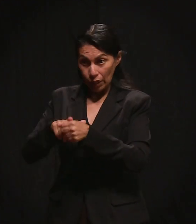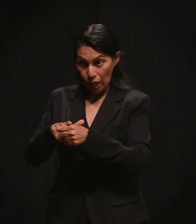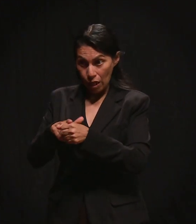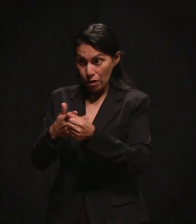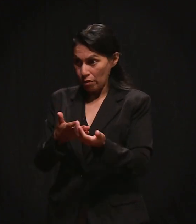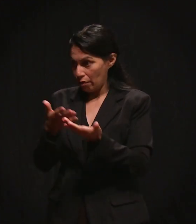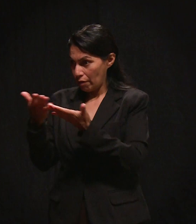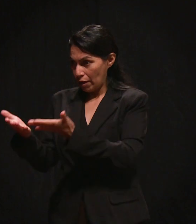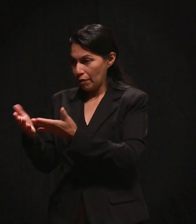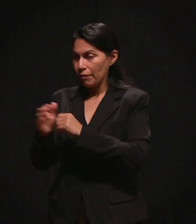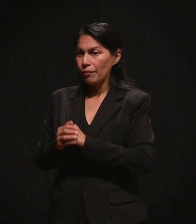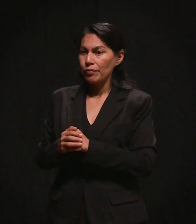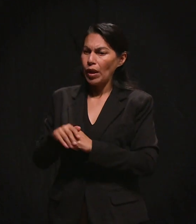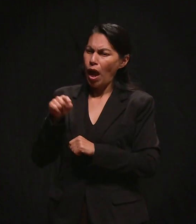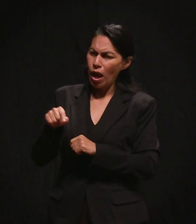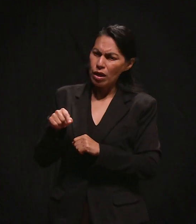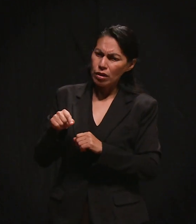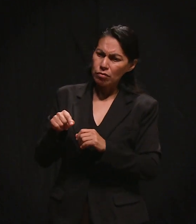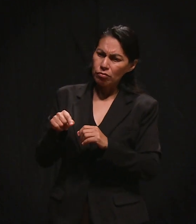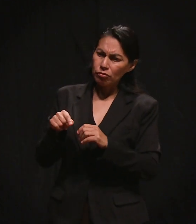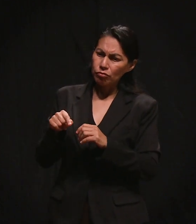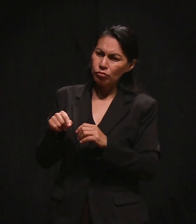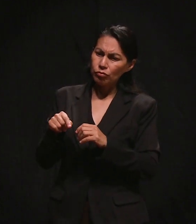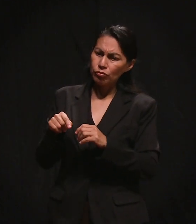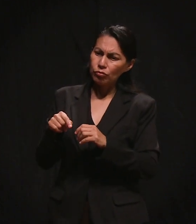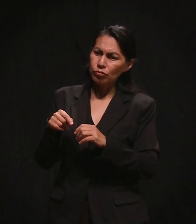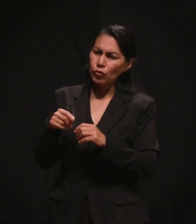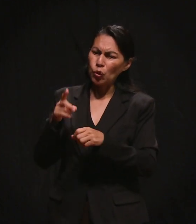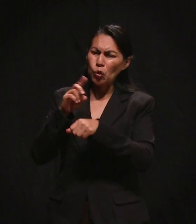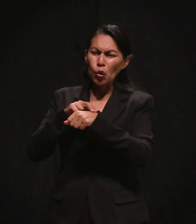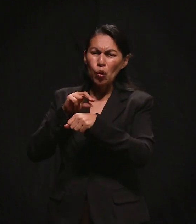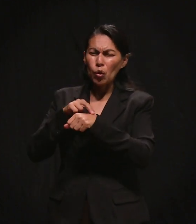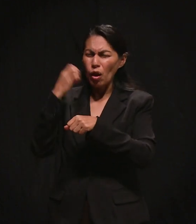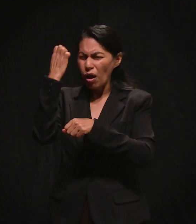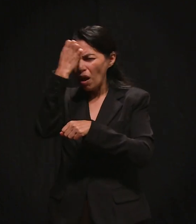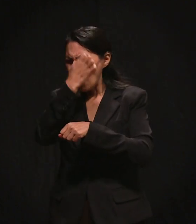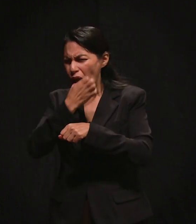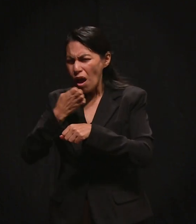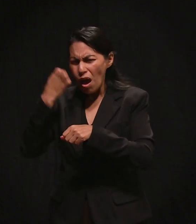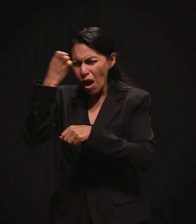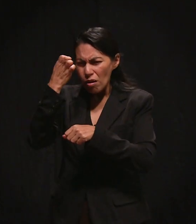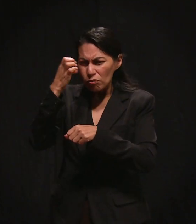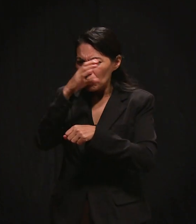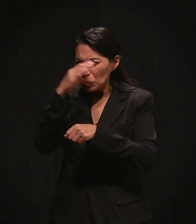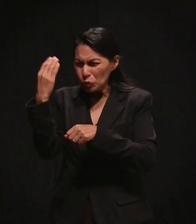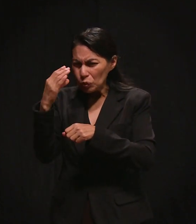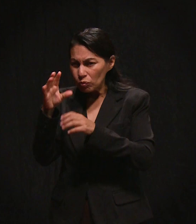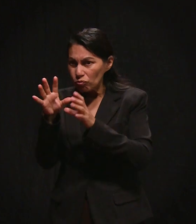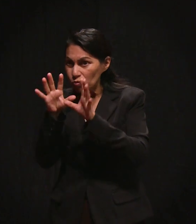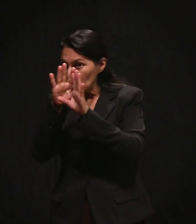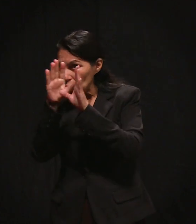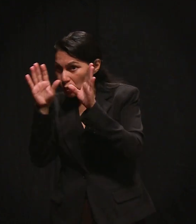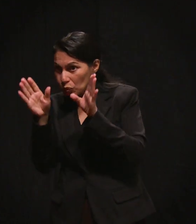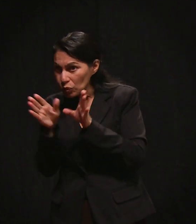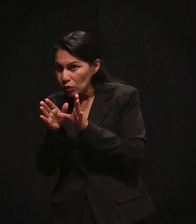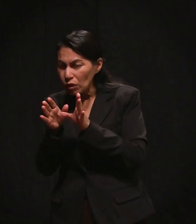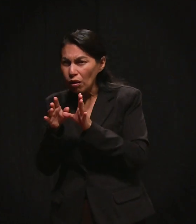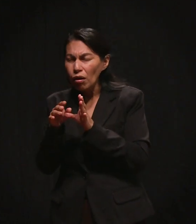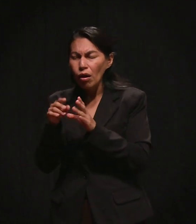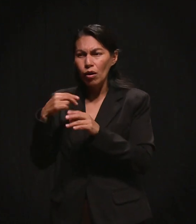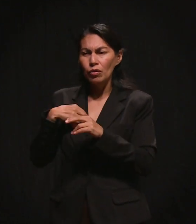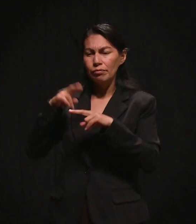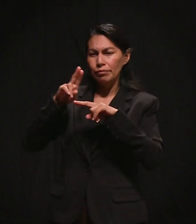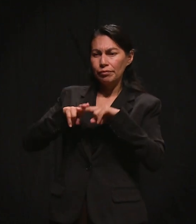fuimos a hacerle una radiografía para, pues, descartar alguna lesión. Y mientras le hacían la radiografía, yo me senté en una